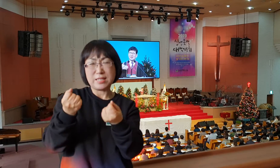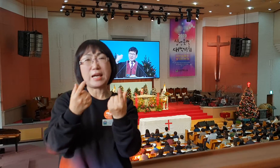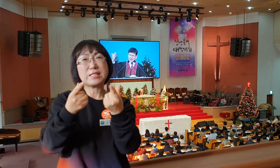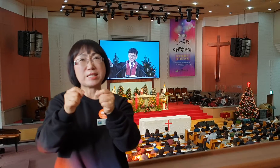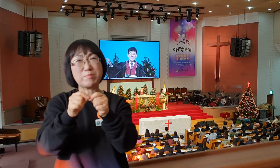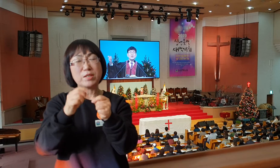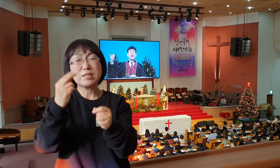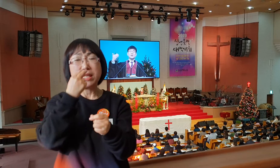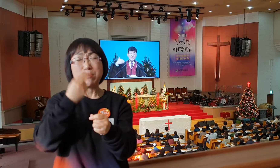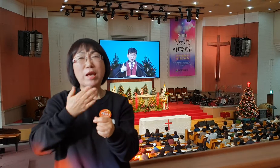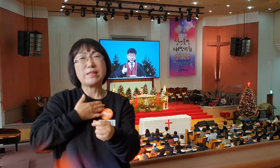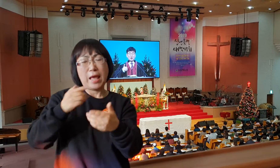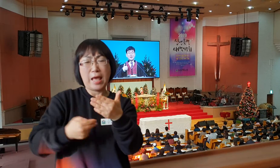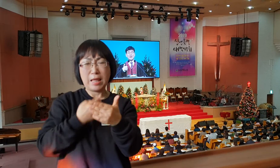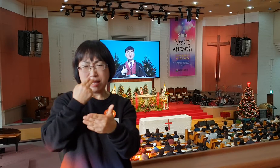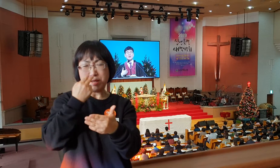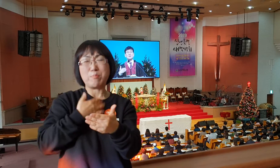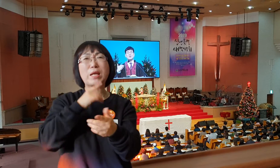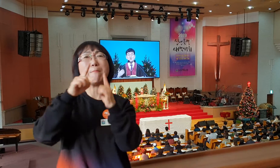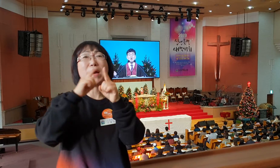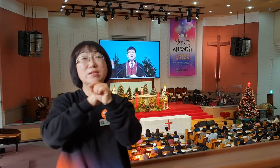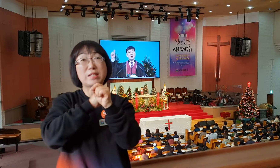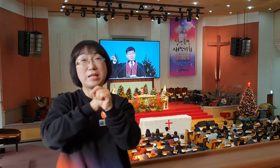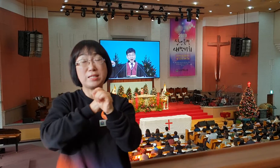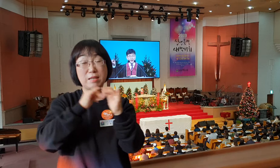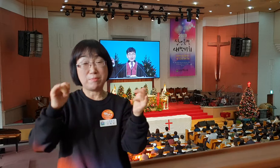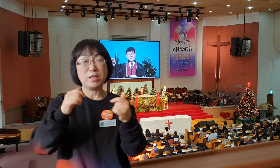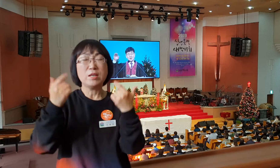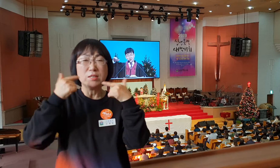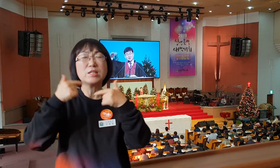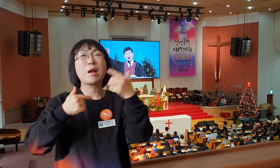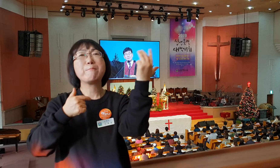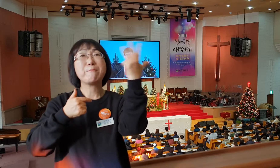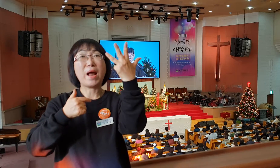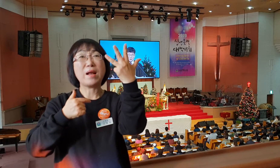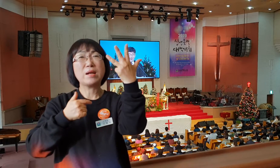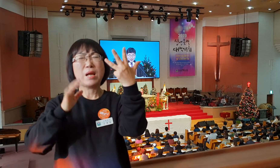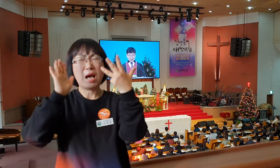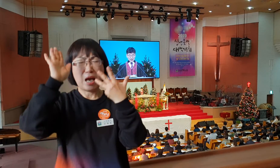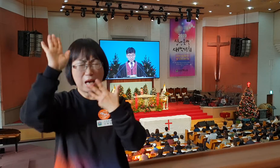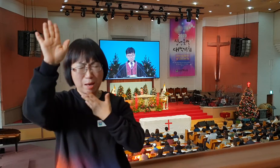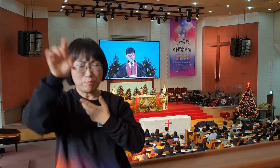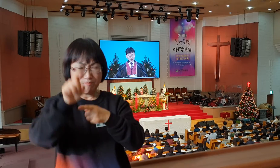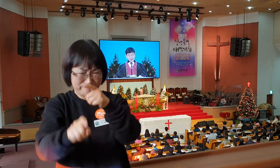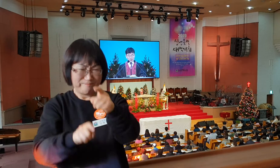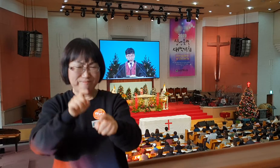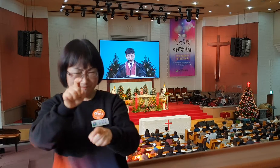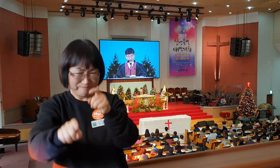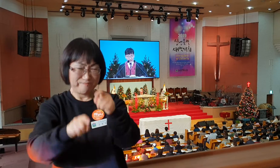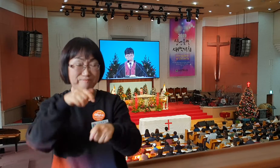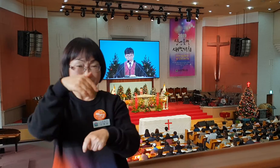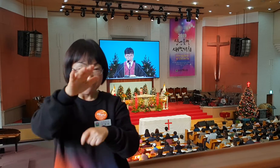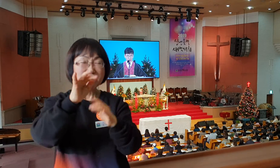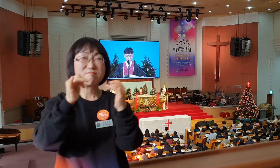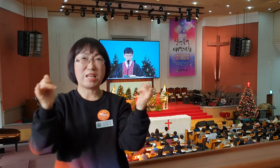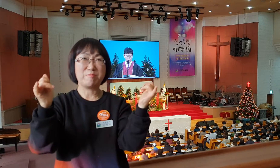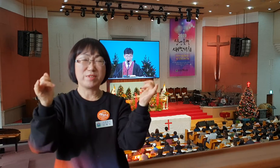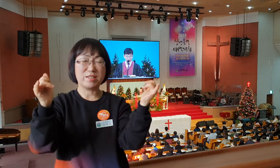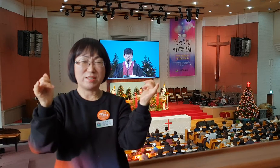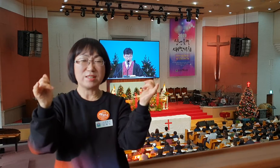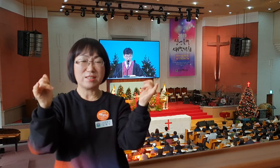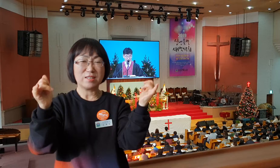그 생명이 내 생명이라고 말하는 사람들은 늘 파리해요. 그 앞으로 나갑니다. 그렇게 나가는 사람들